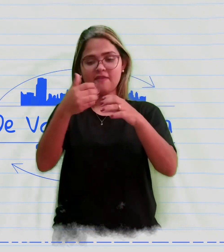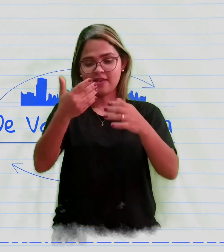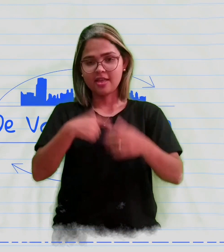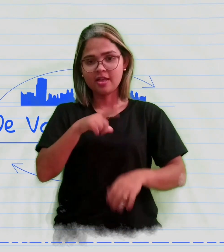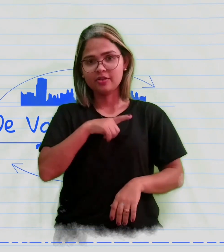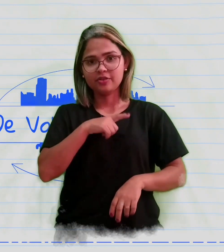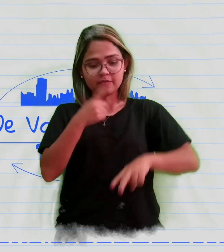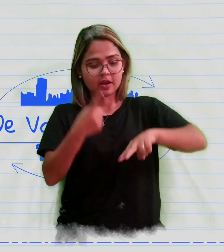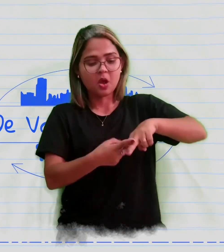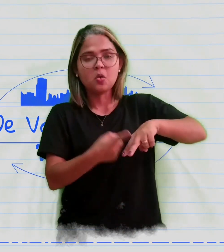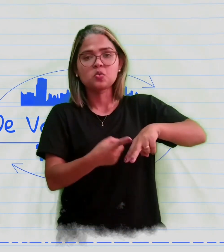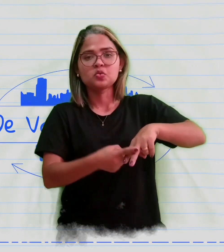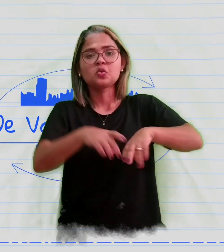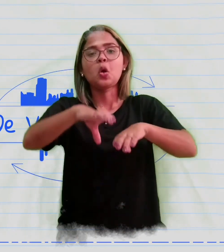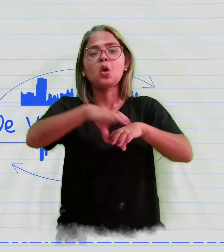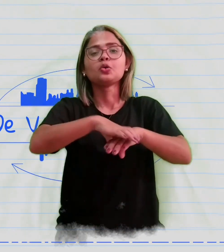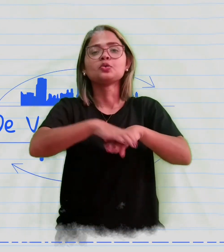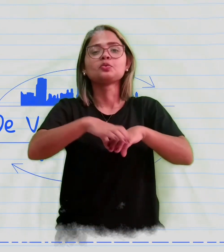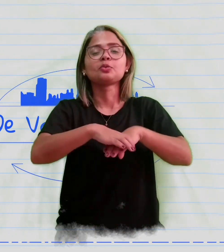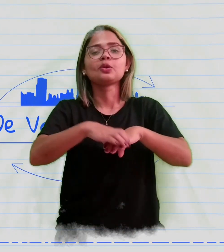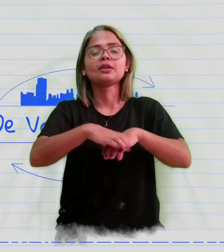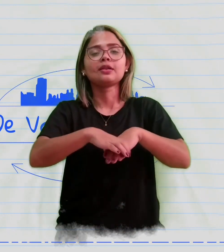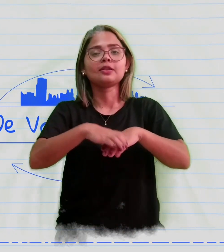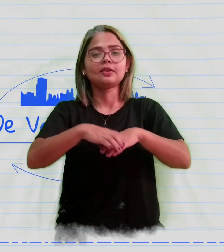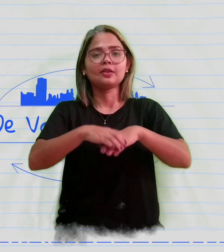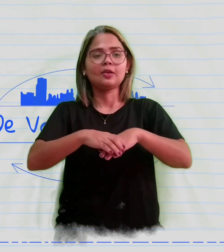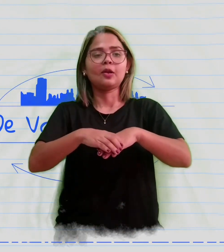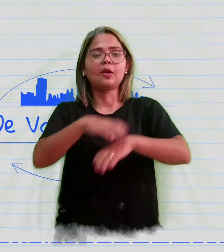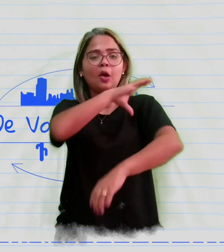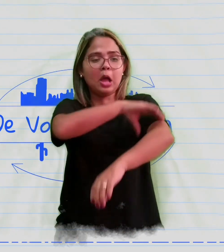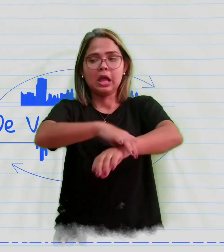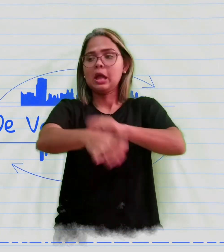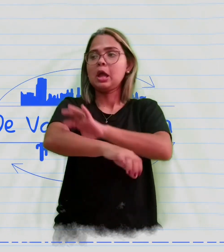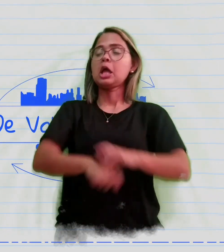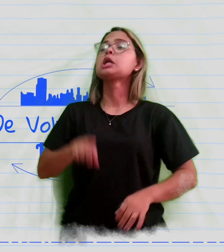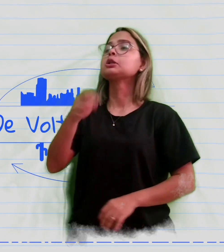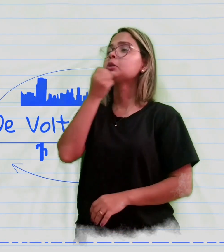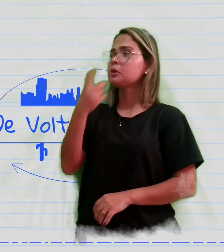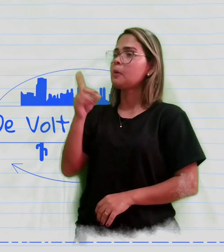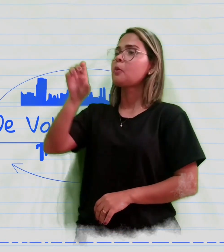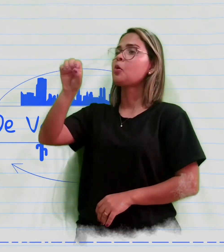podre com um moletom dentro de casa e um tênis. Eu falei assim: tá bom, Douglas? Ele falou: tá ótimo.